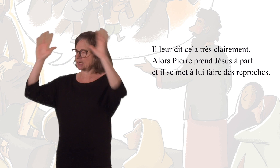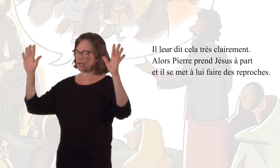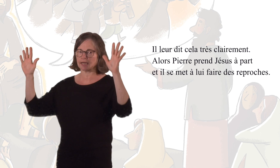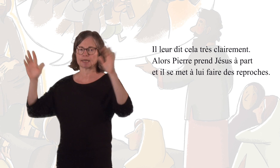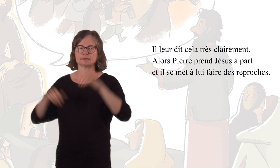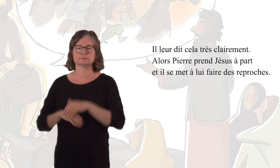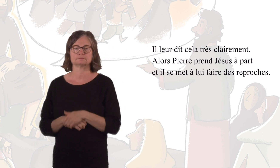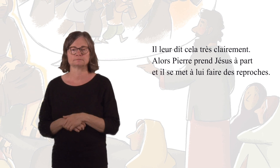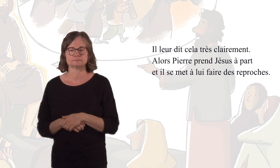clairement.